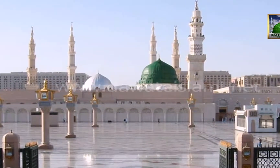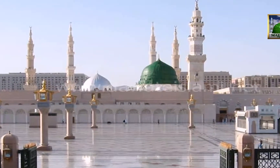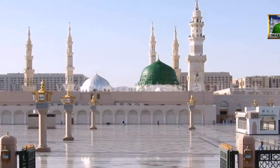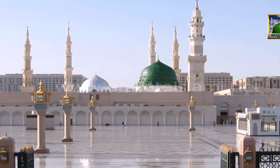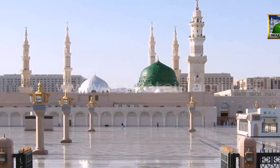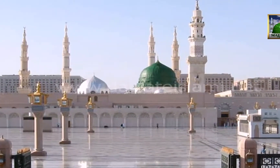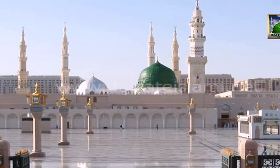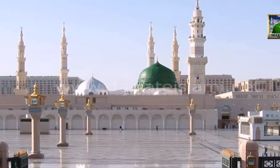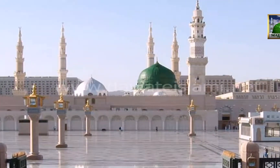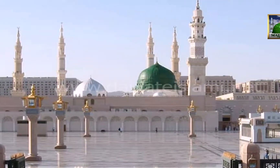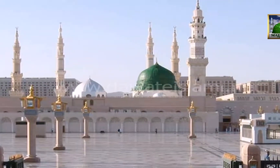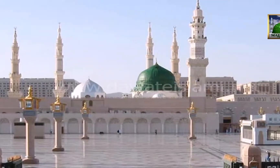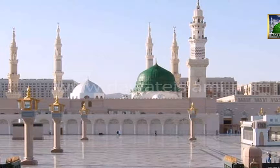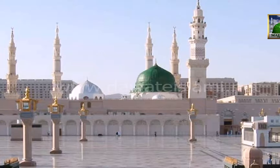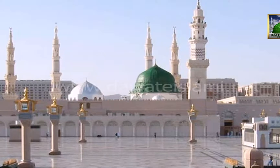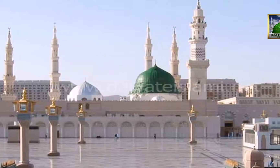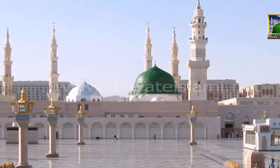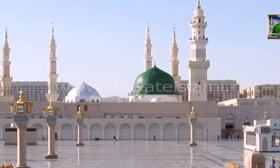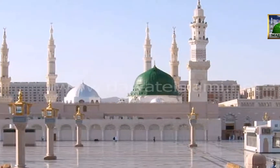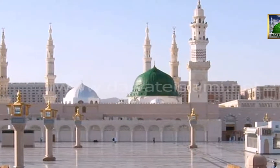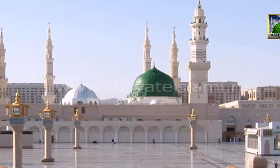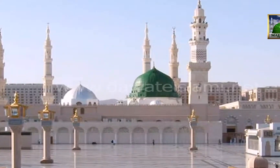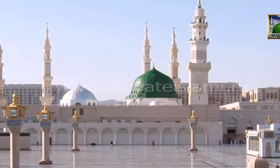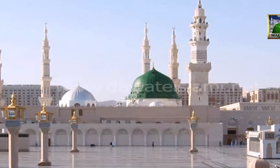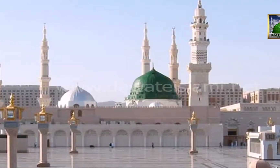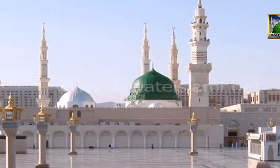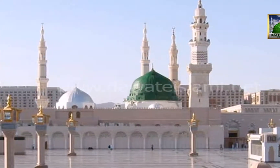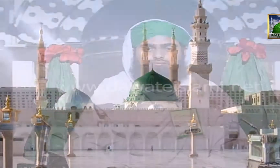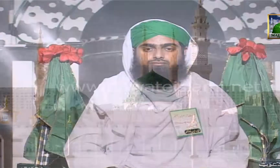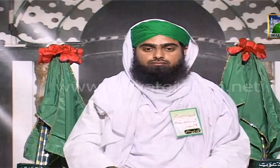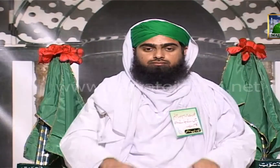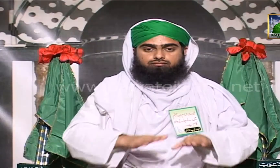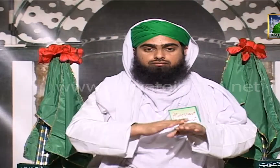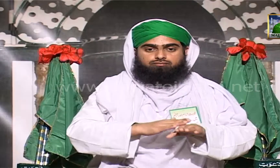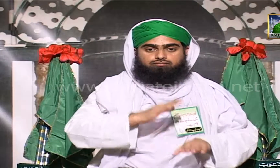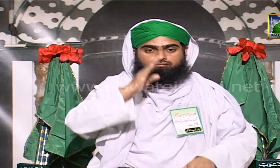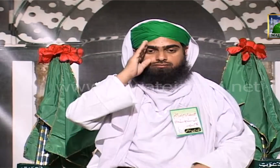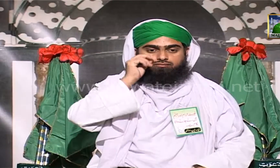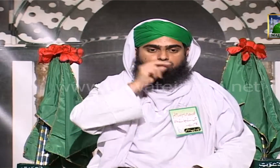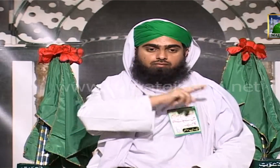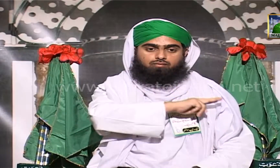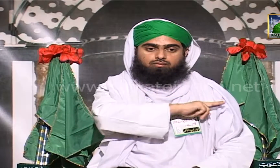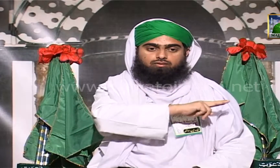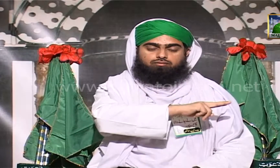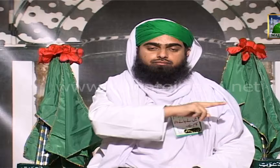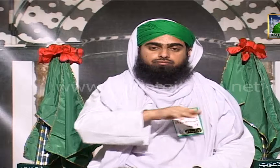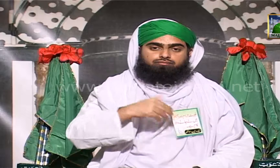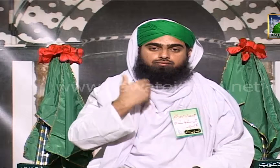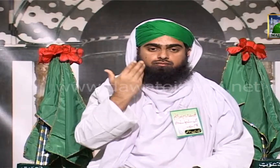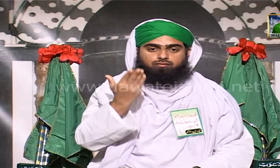وأصحابہ وبارک وسلم۔ میٹھے میٹھے اسلامی بھائیوں اور مجھے پردے